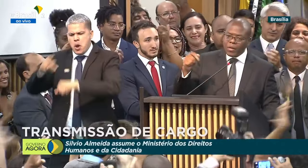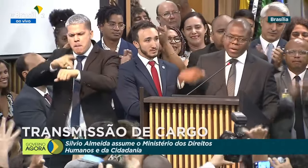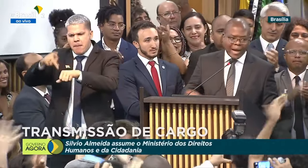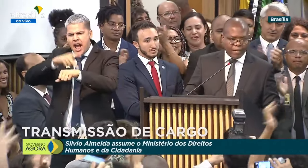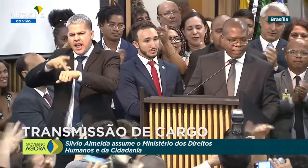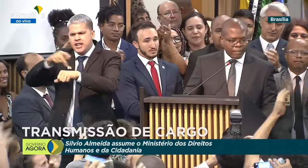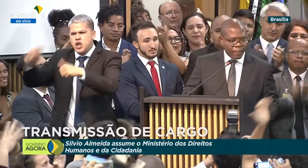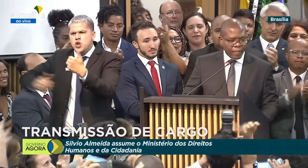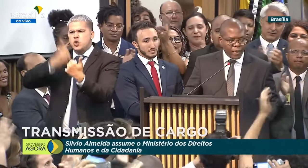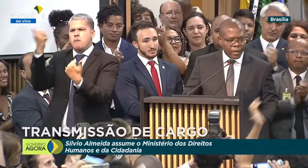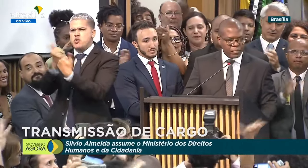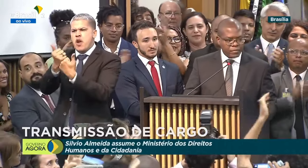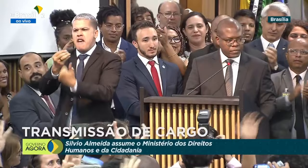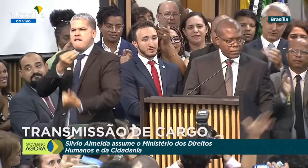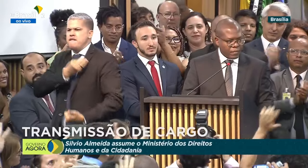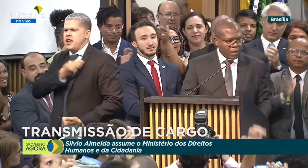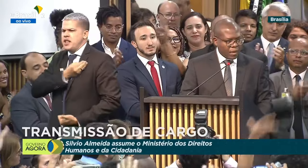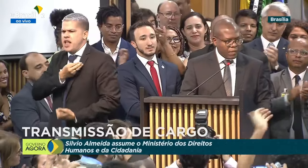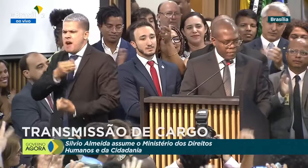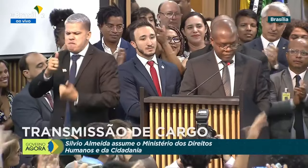em primeiro lugar